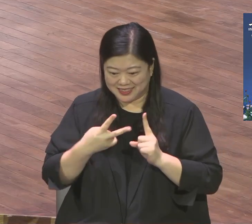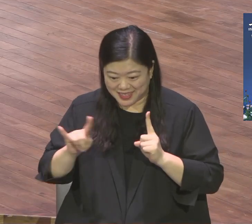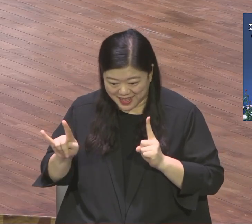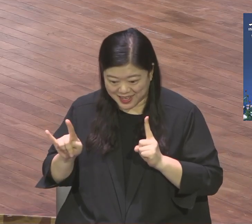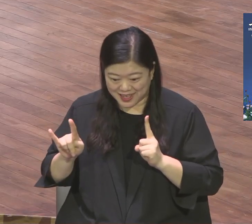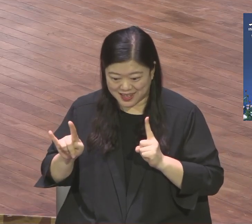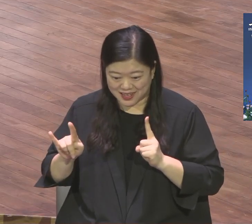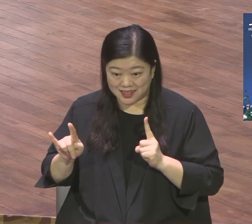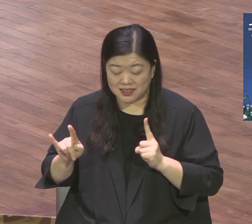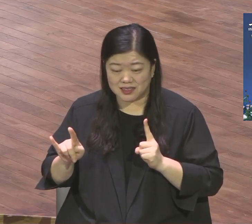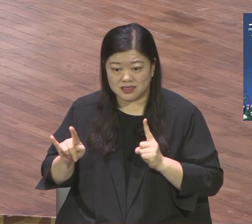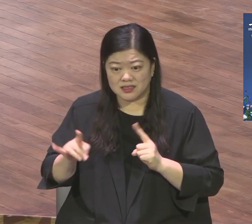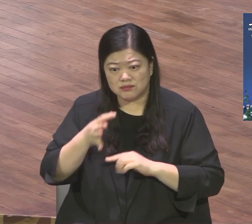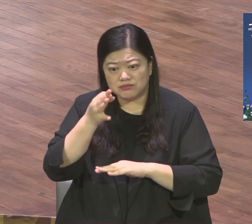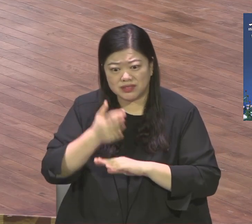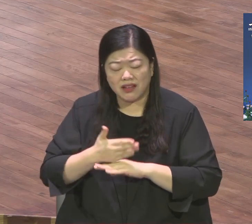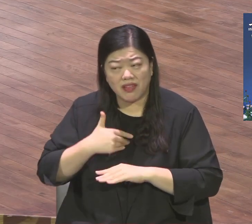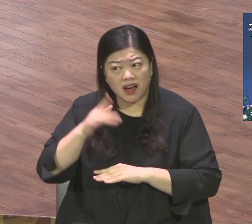갑니다. 가.